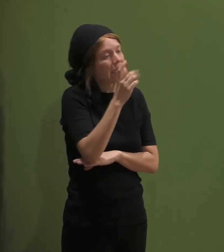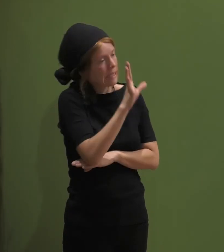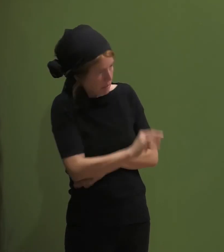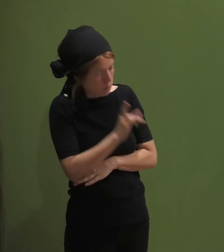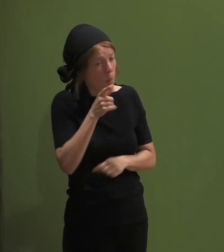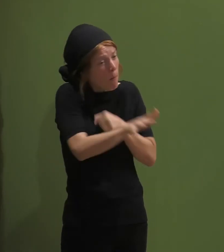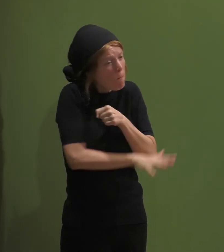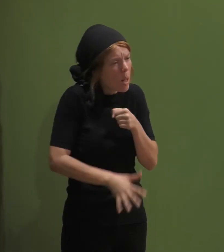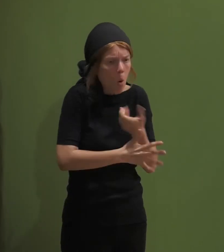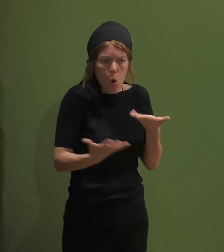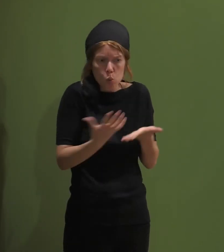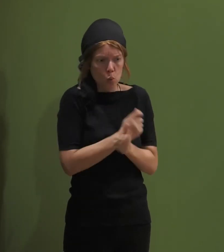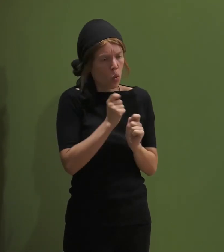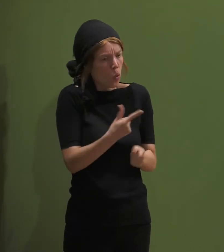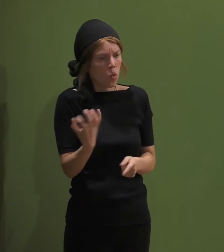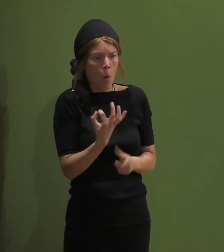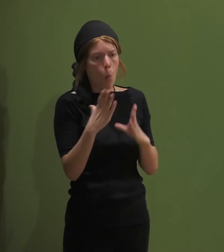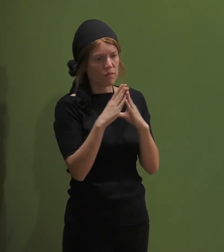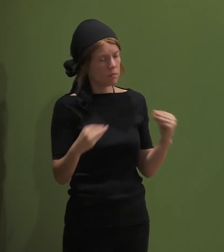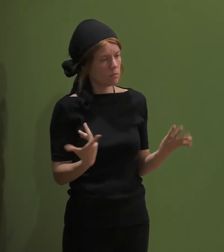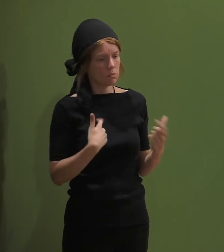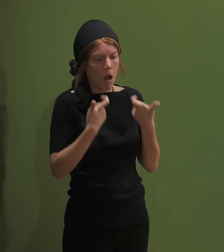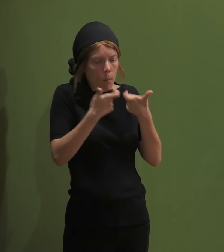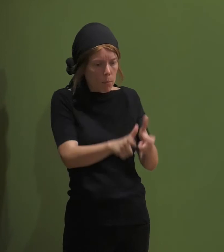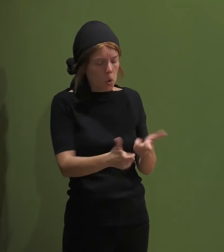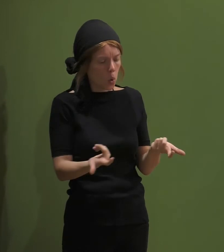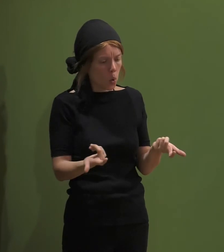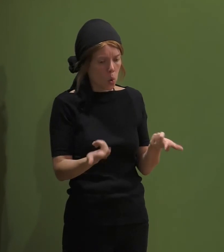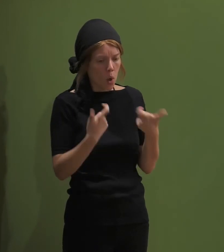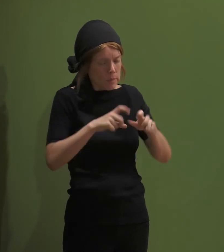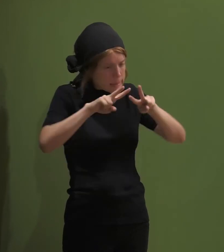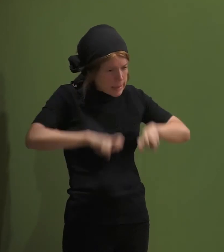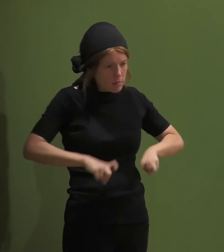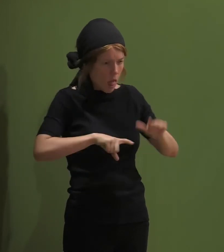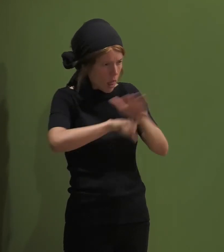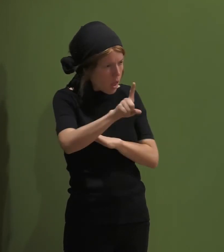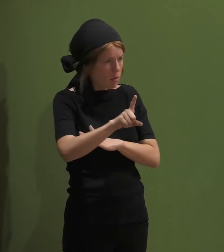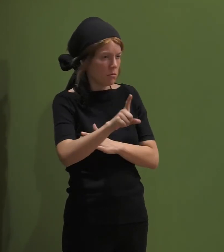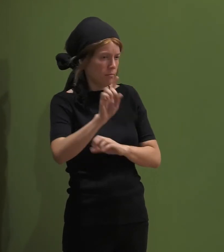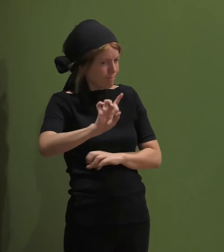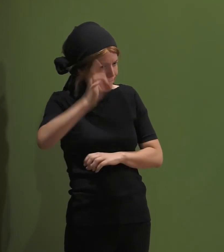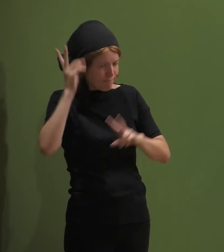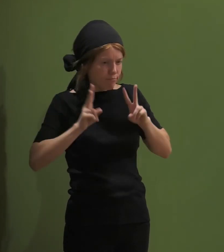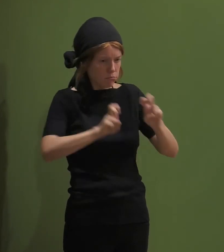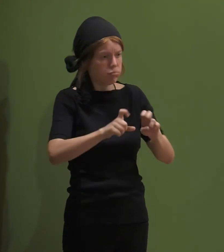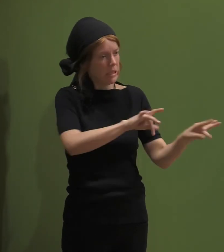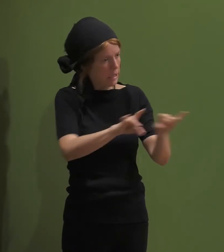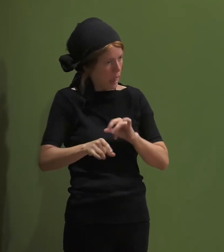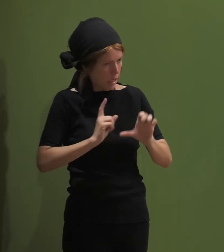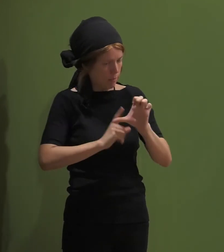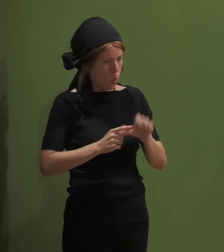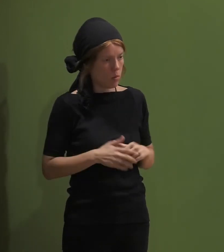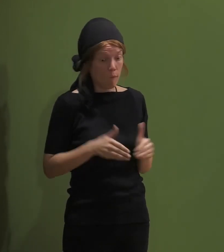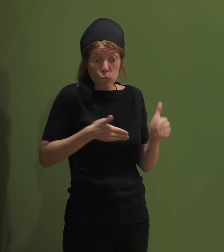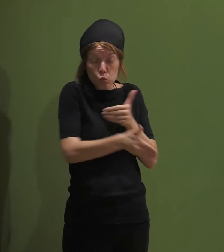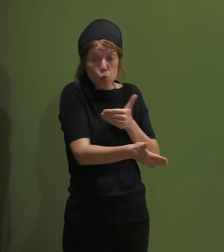sino fundamentalmente en todo lo que aporta la universidad en el ámbito de la investigación, el desarrollo y la innovación a esta tierra, ¿no? Será